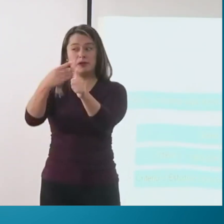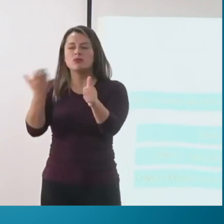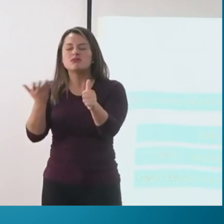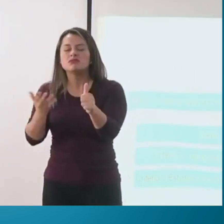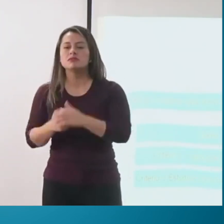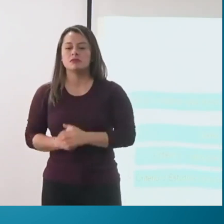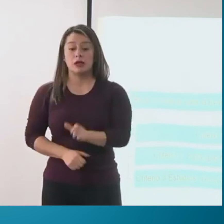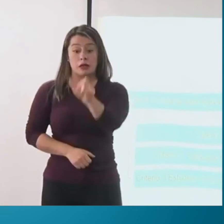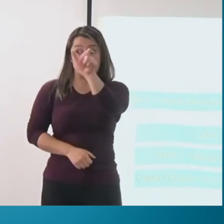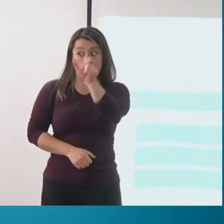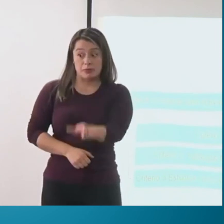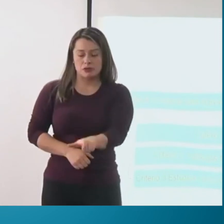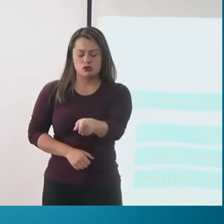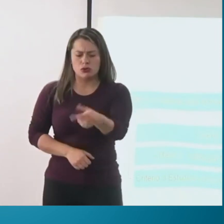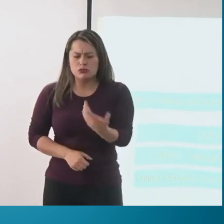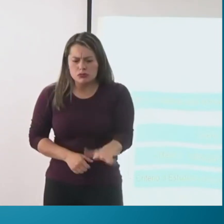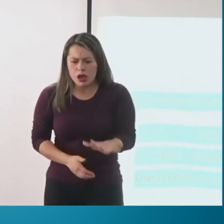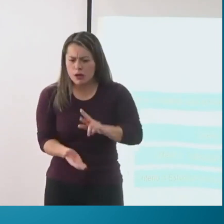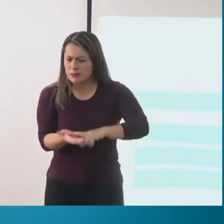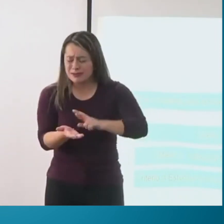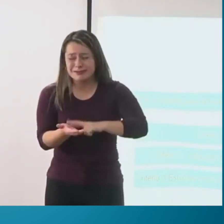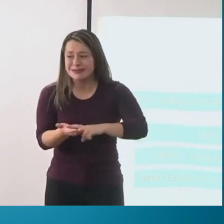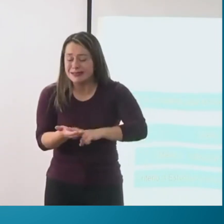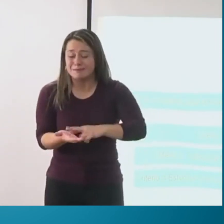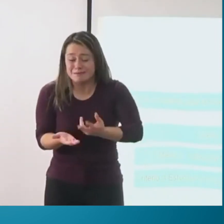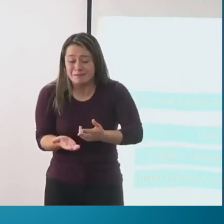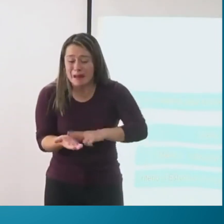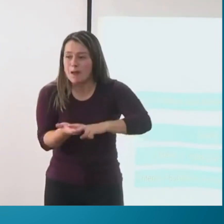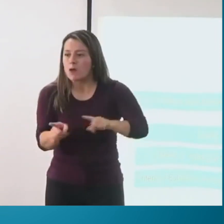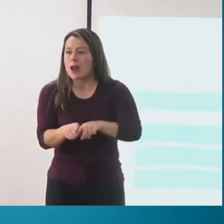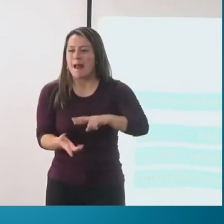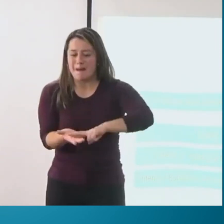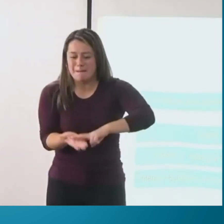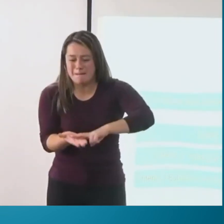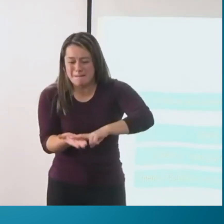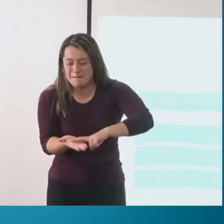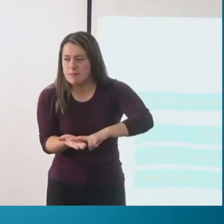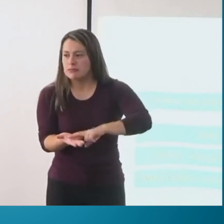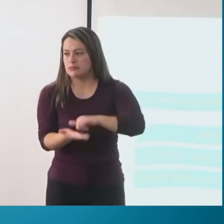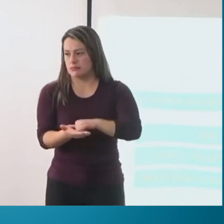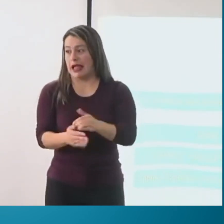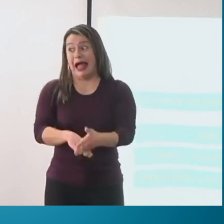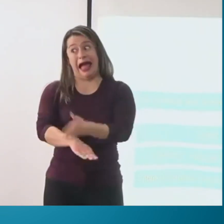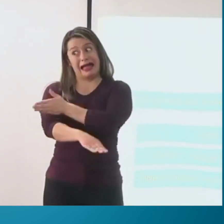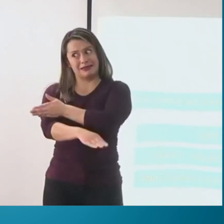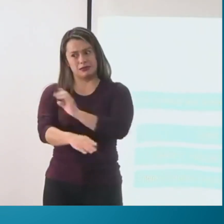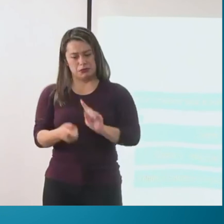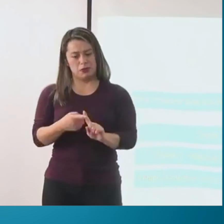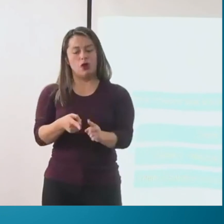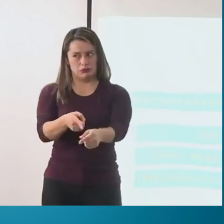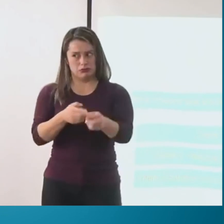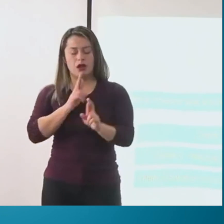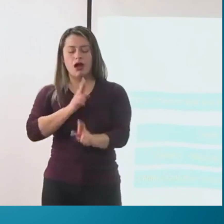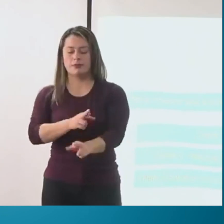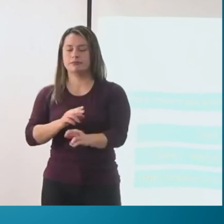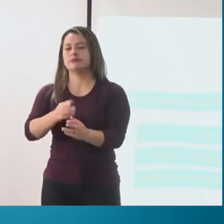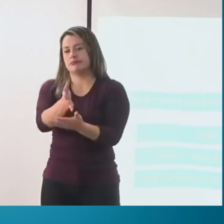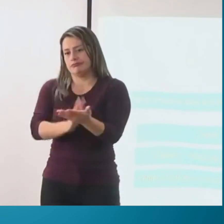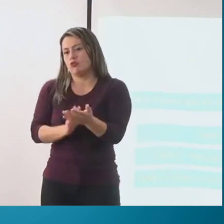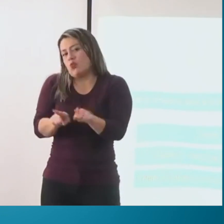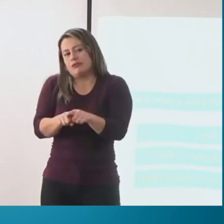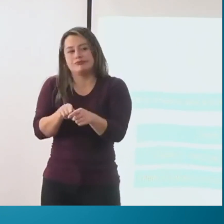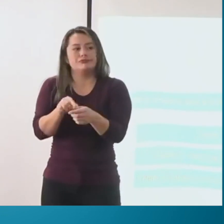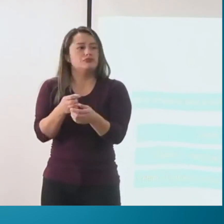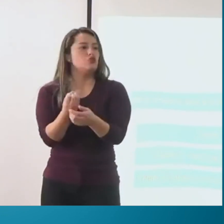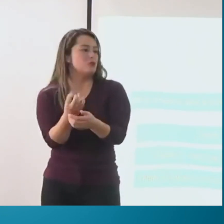que todo que el paciente ha llegado a su rehabilitación máxima. No puedo calificar pérdidas sin haber rehabilitado. Segundo, tengo que tener